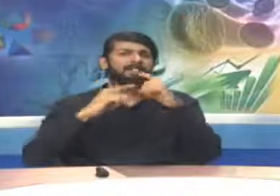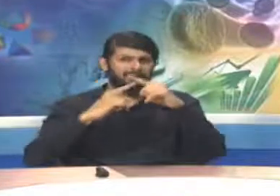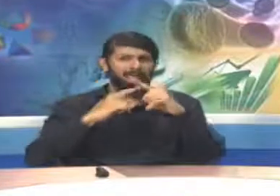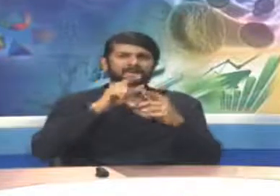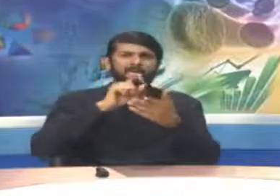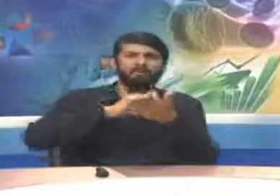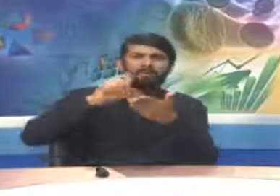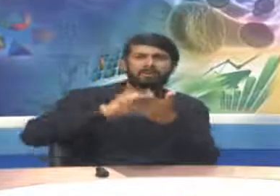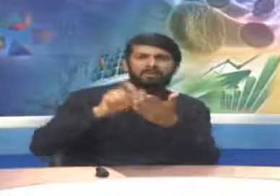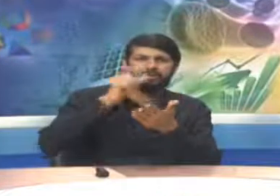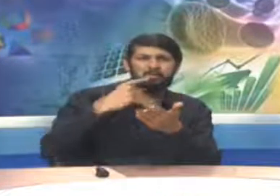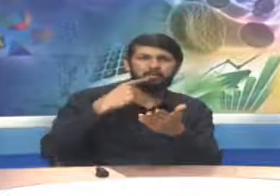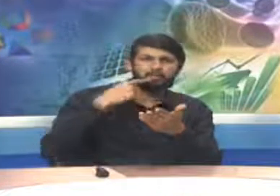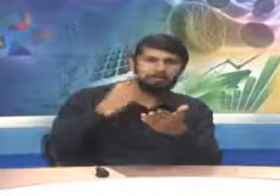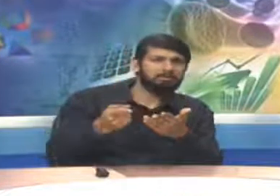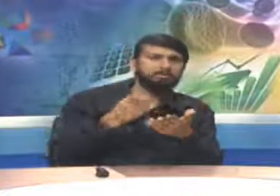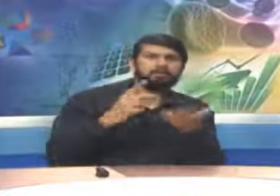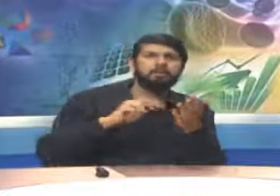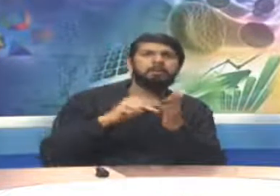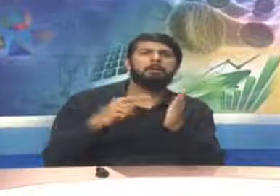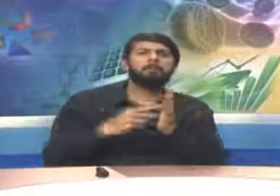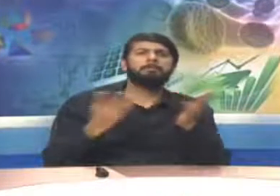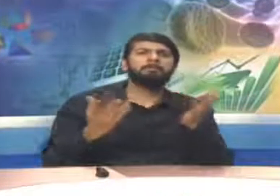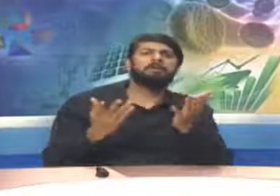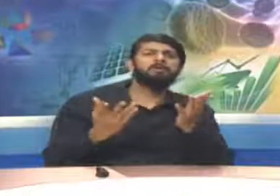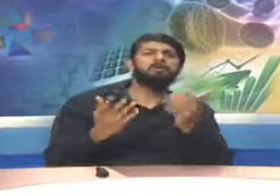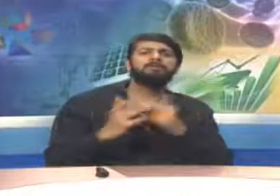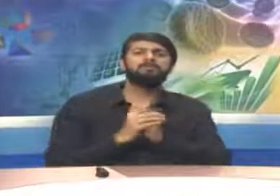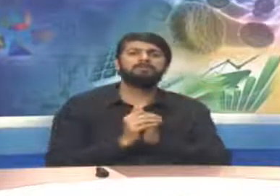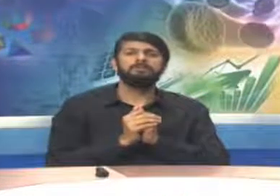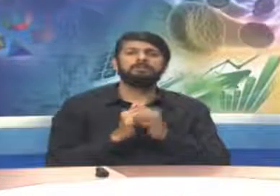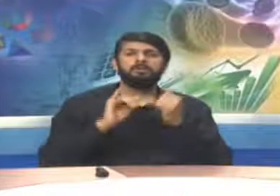According to the Marxist, means